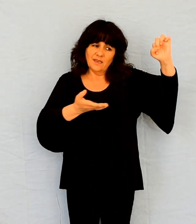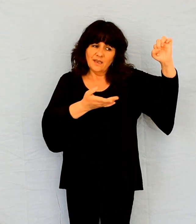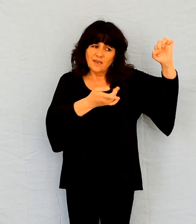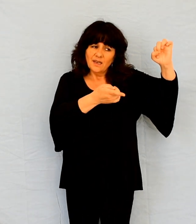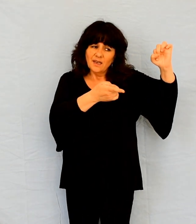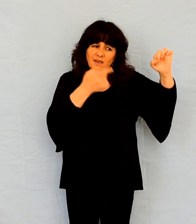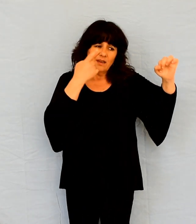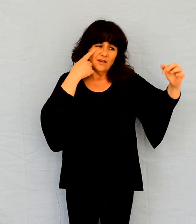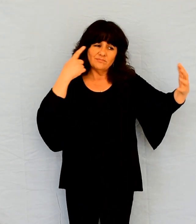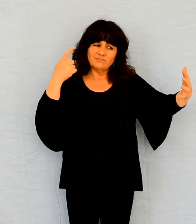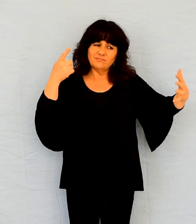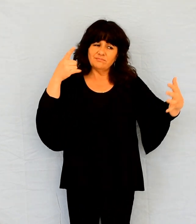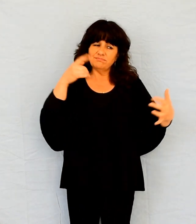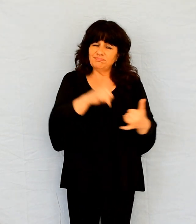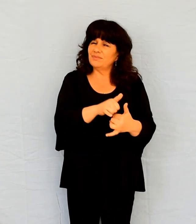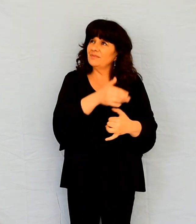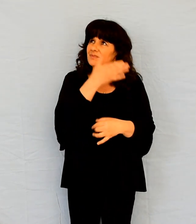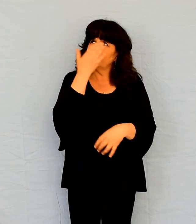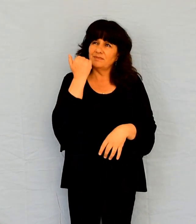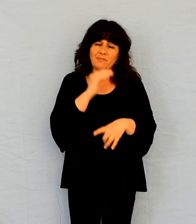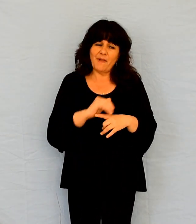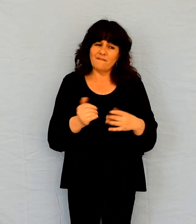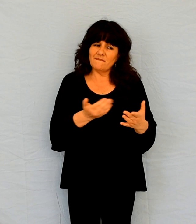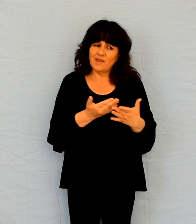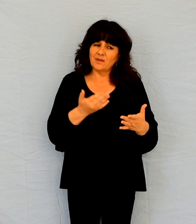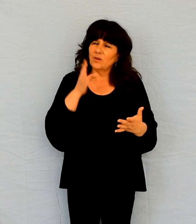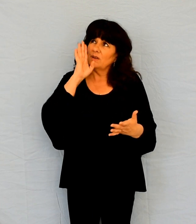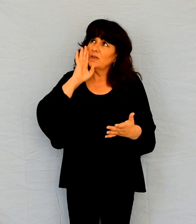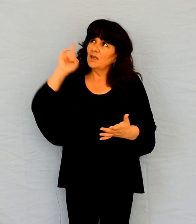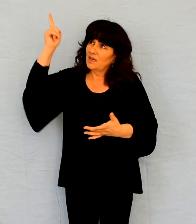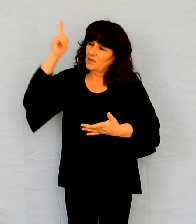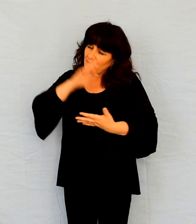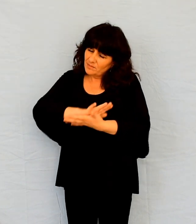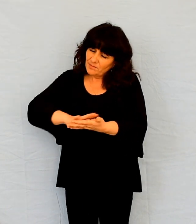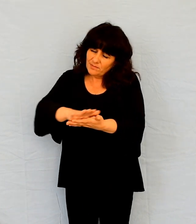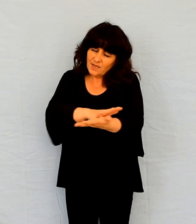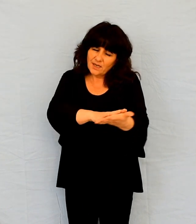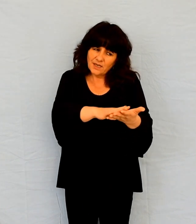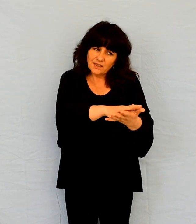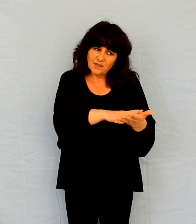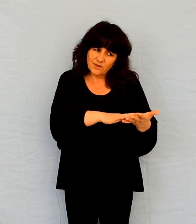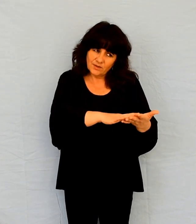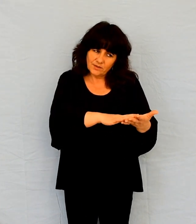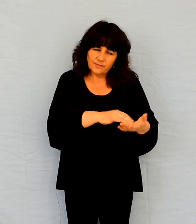Puis ils partagèrent ses vêtements et les tirèrent au sort.